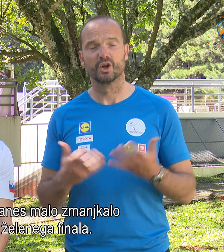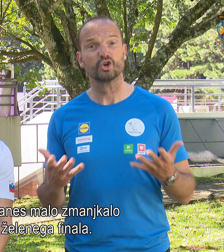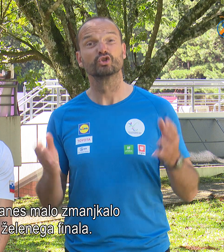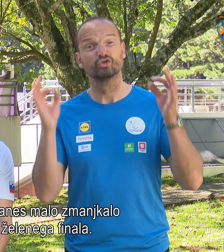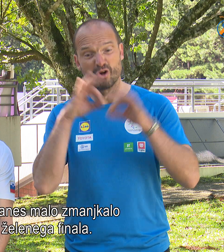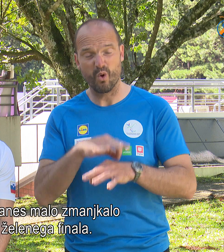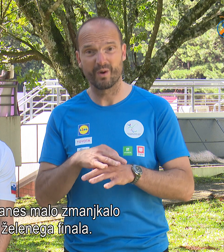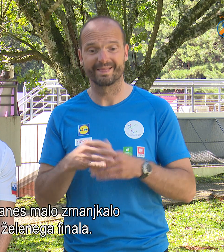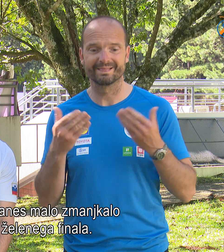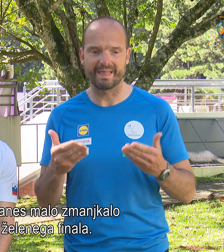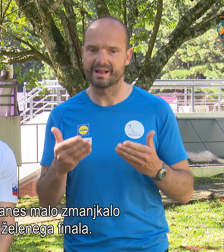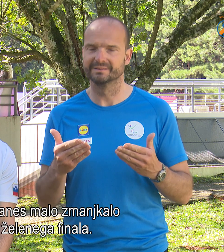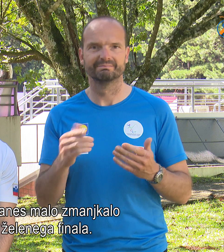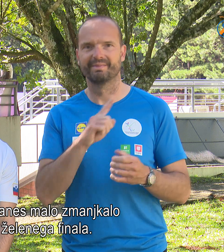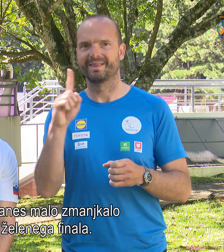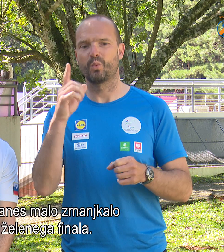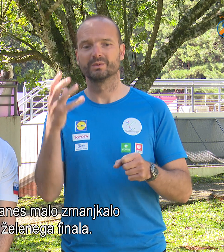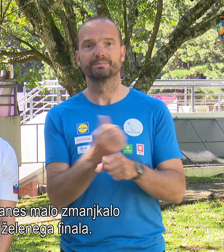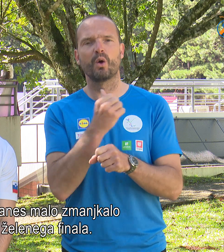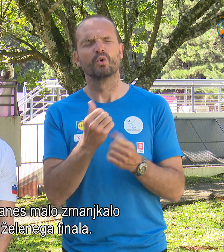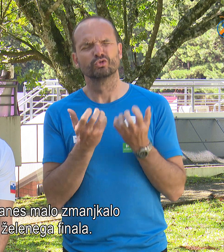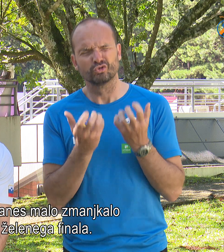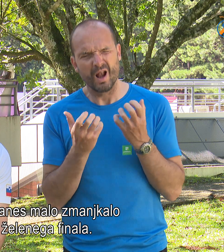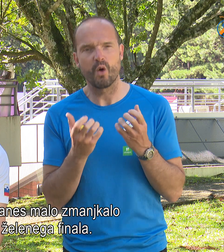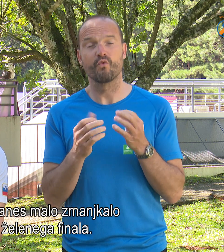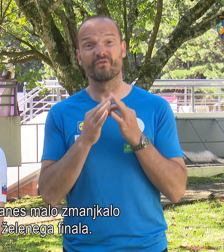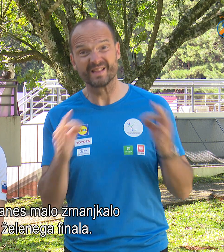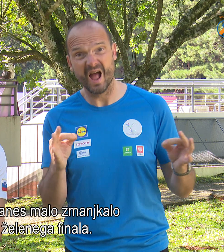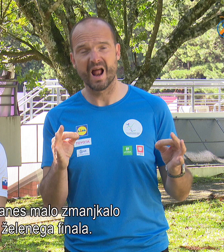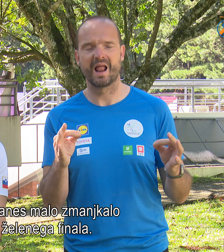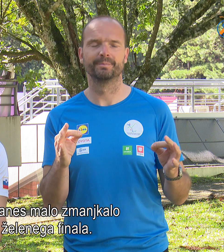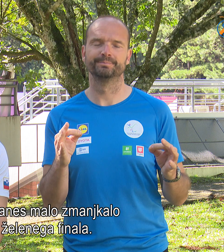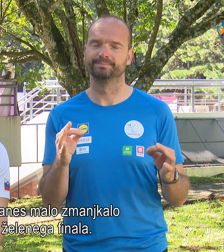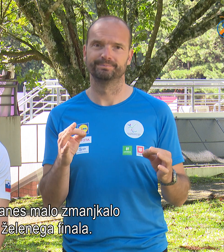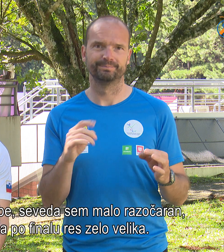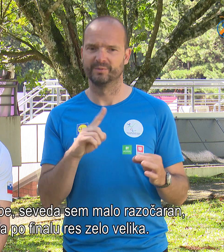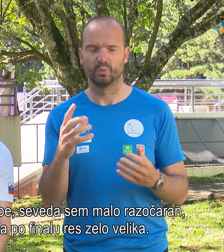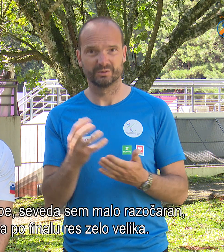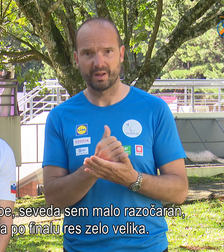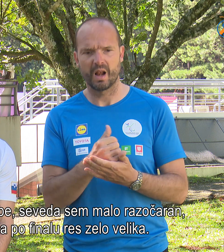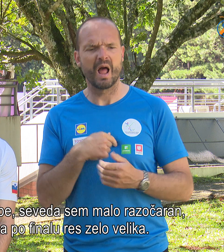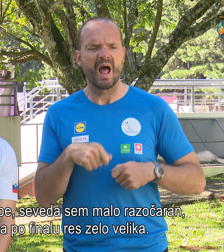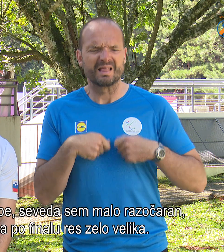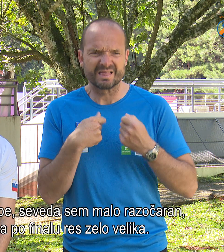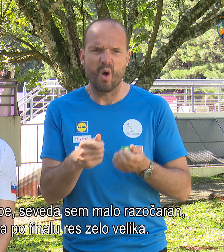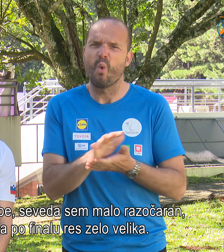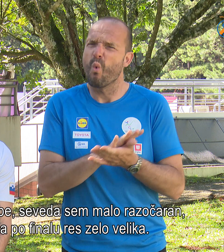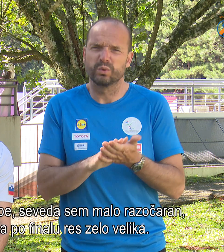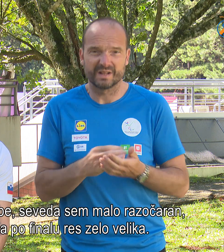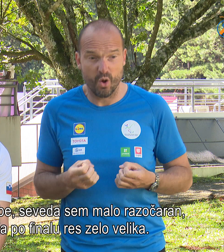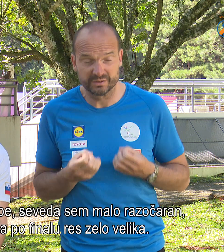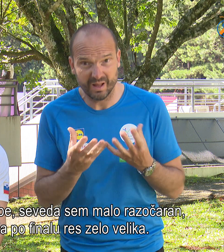žal je danes malo zmanjkalo do tako želenega finala. Jaz vem, da sem dal danes vse od